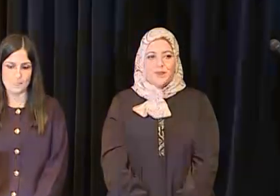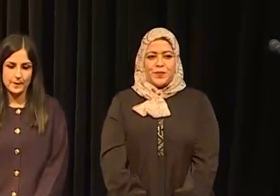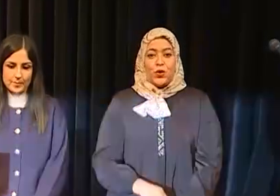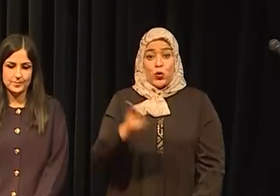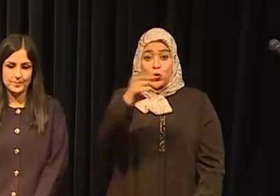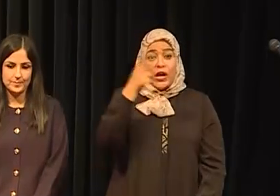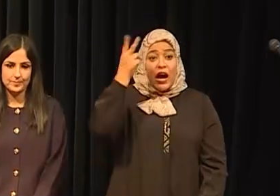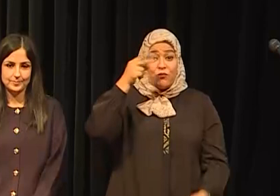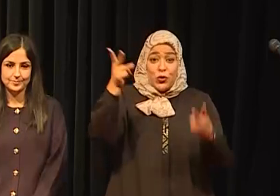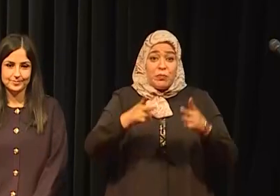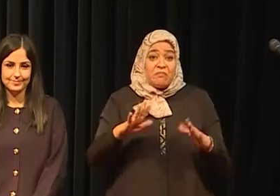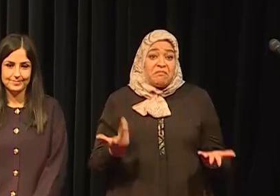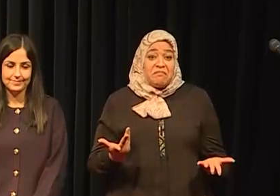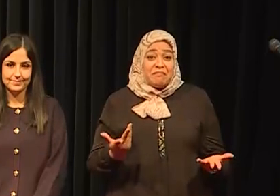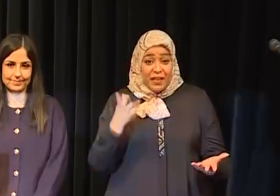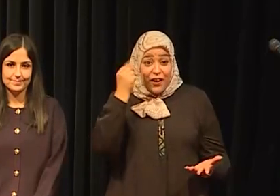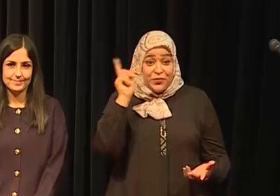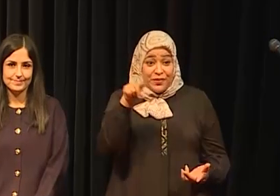واش عارفين انتوما علاش هنا اليوم؟